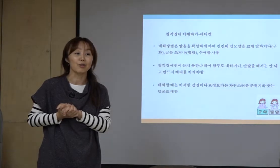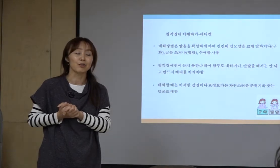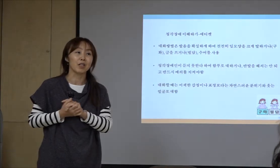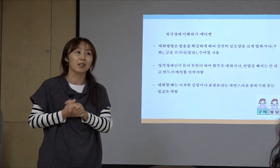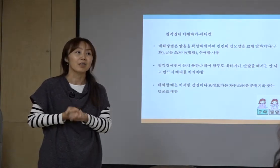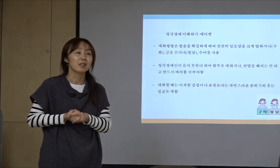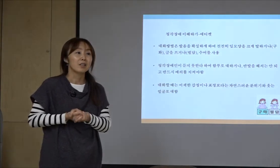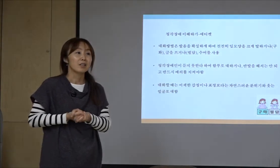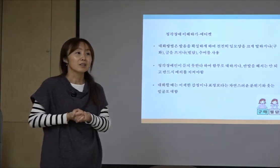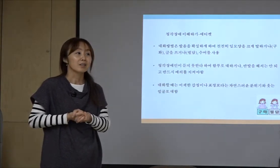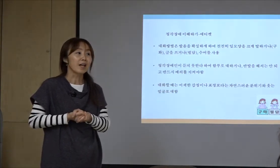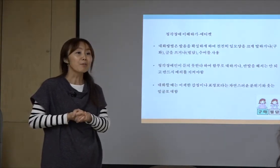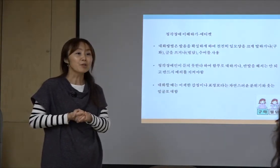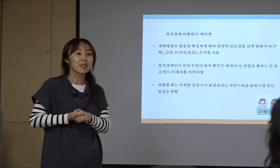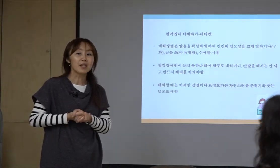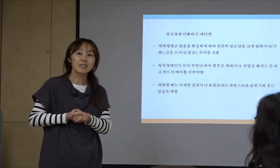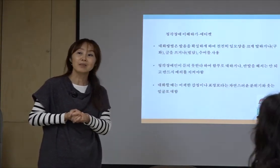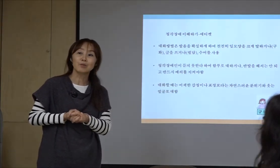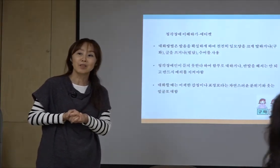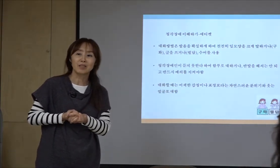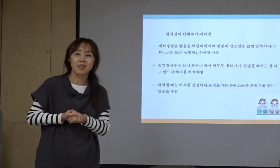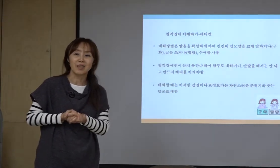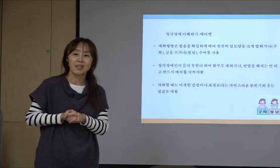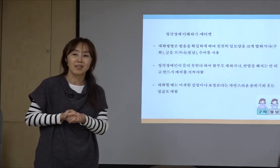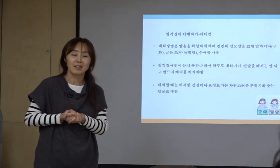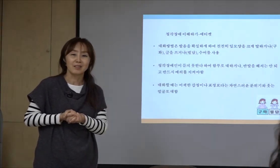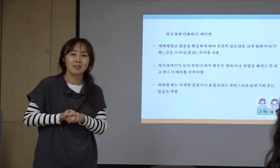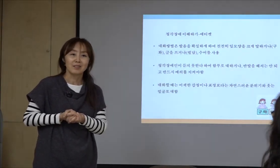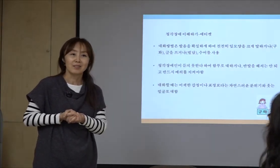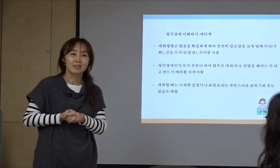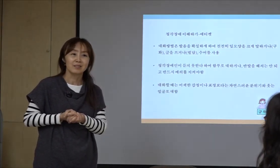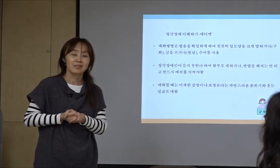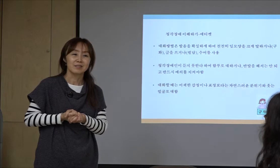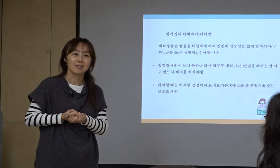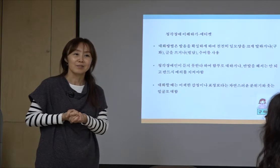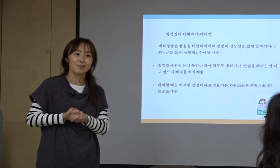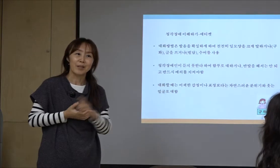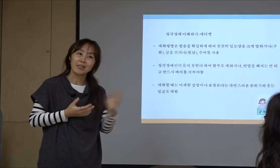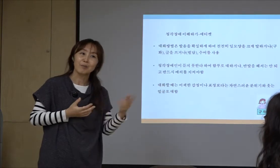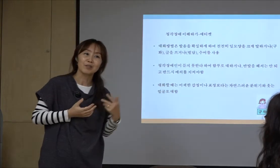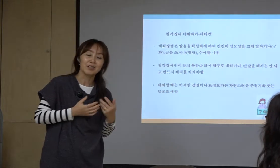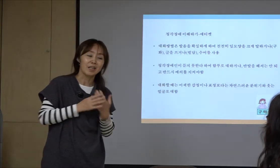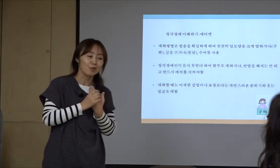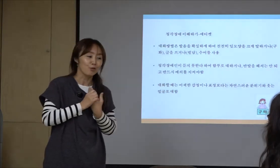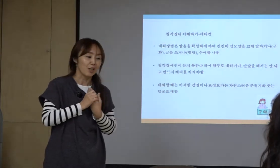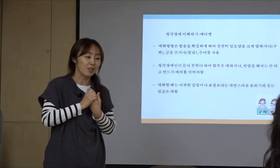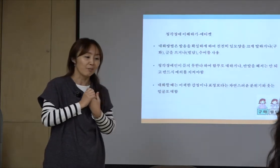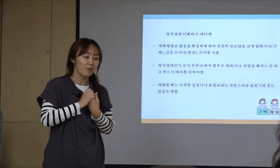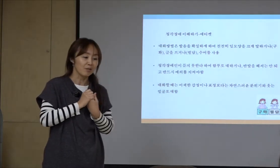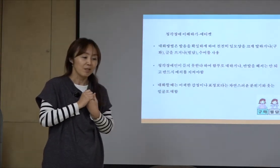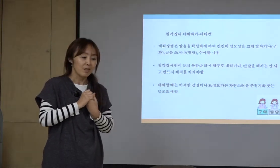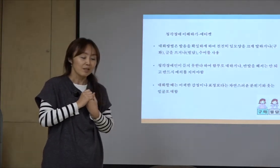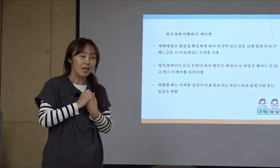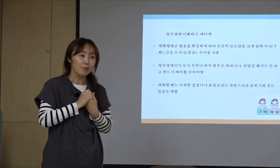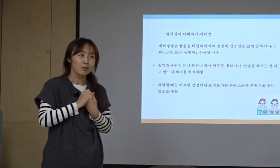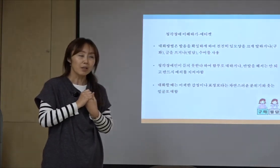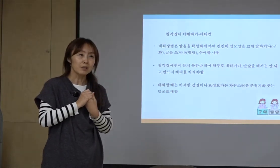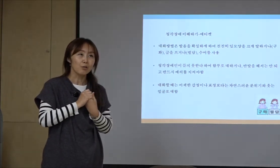그래서 제가 그 사회복지 하시는 분들한테 그 만나면 이제 개인적으로 얘기하면 사회복지사는 전국에